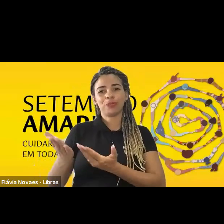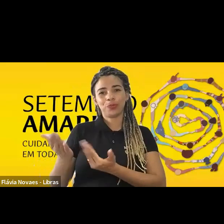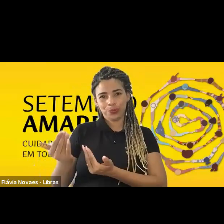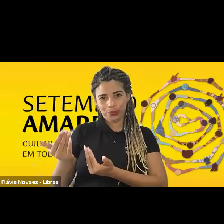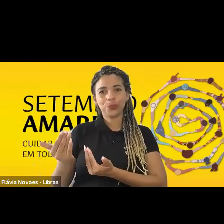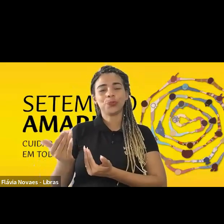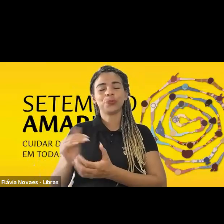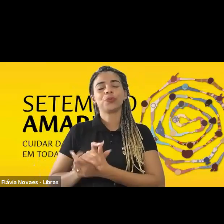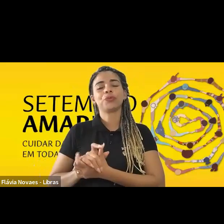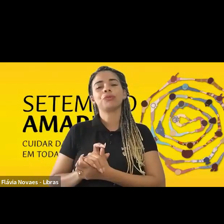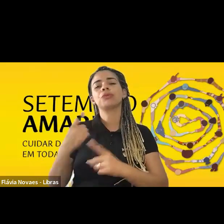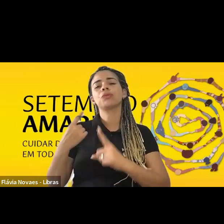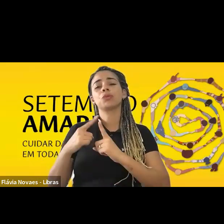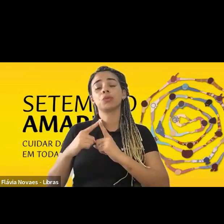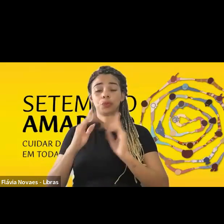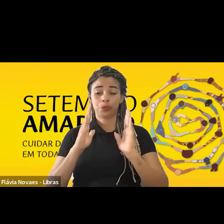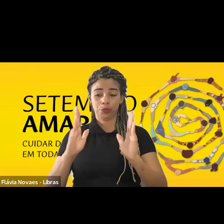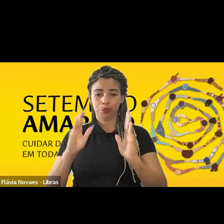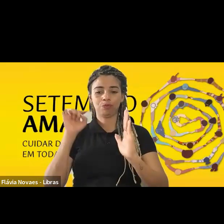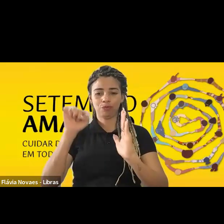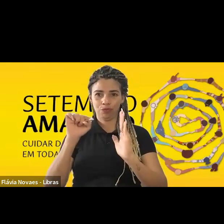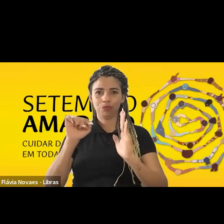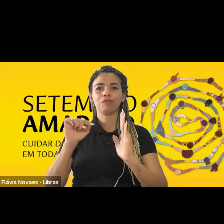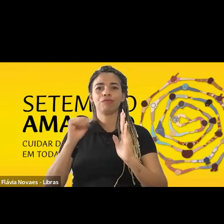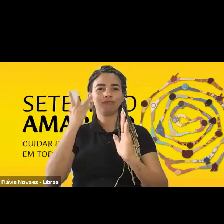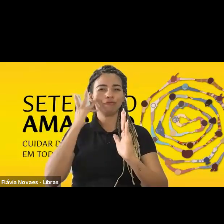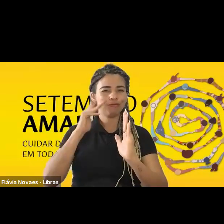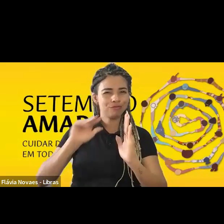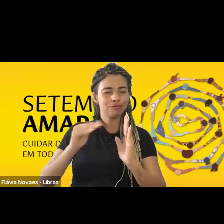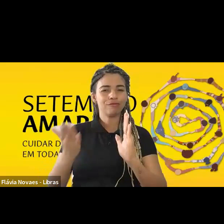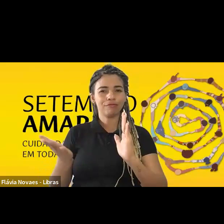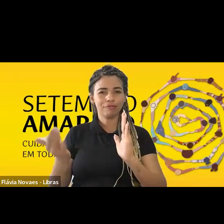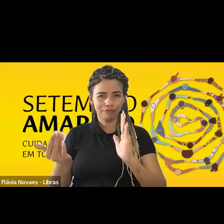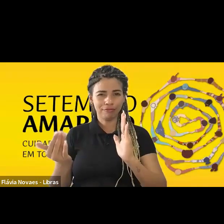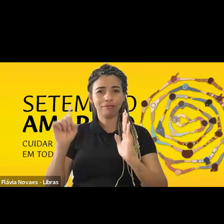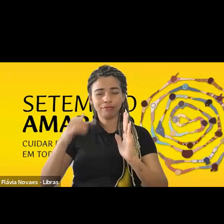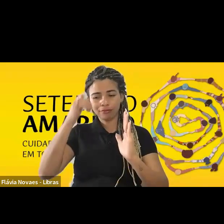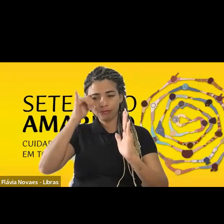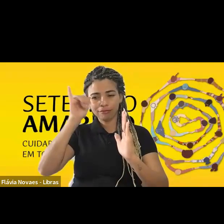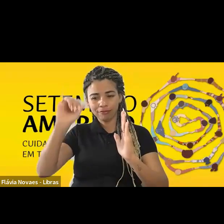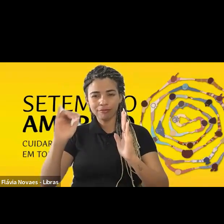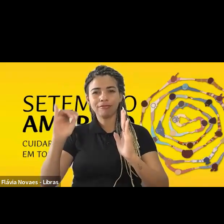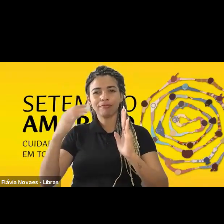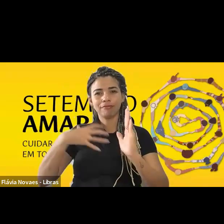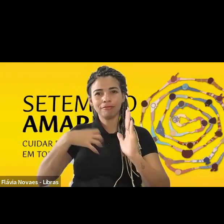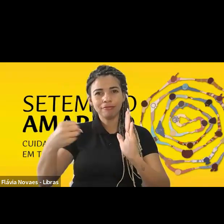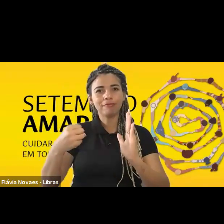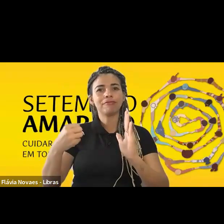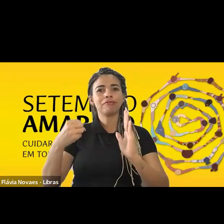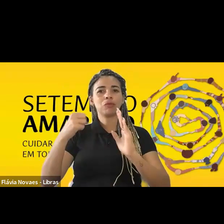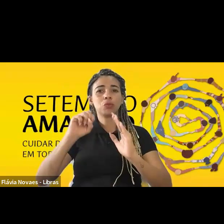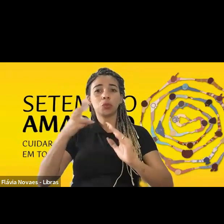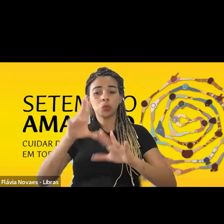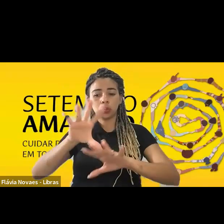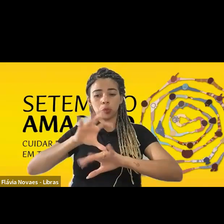a gente fala dessa fase, e, sobretudo, falar sobre a prevenção do suicídio ou do adoecimento psíquico nessa fase, a gente